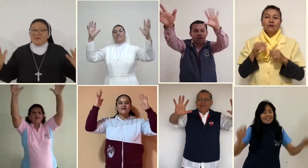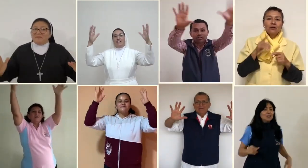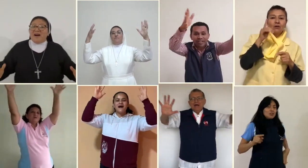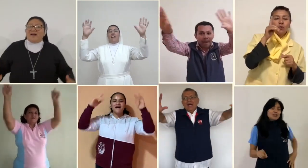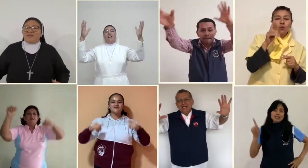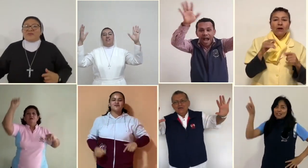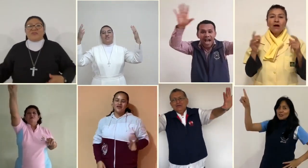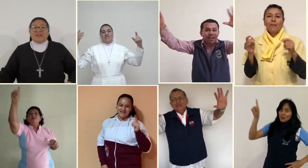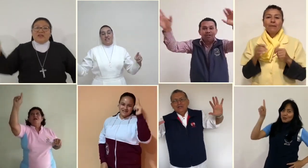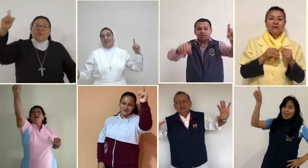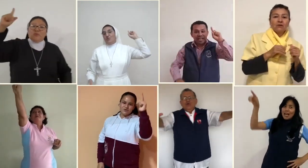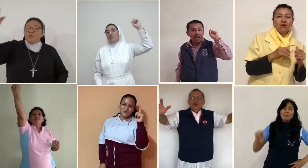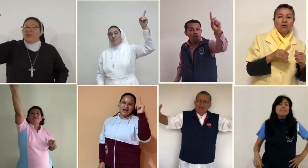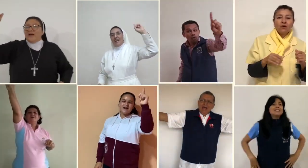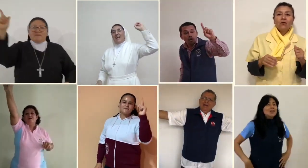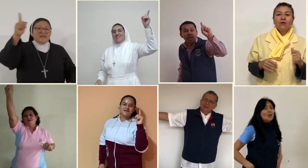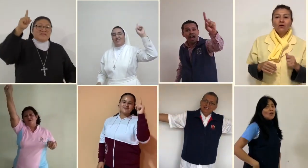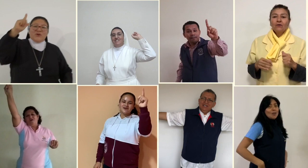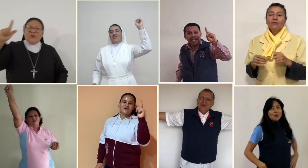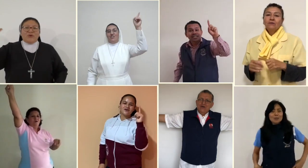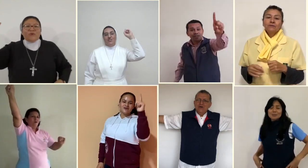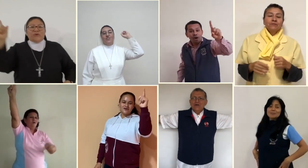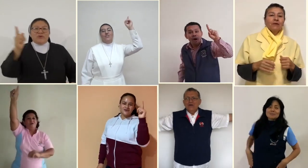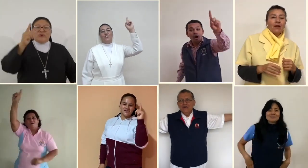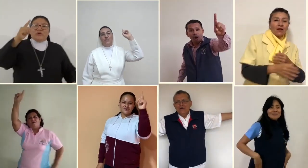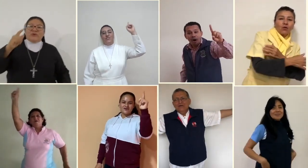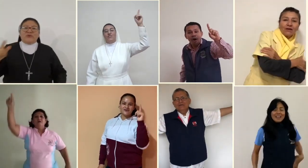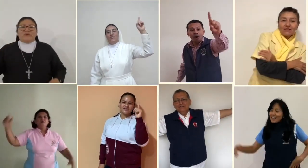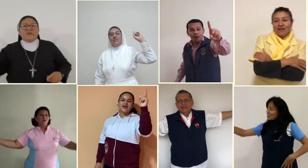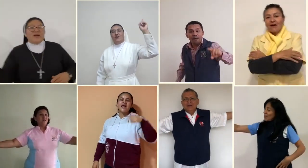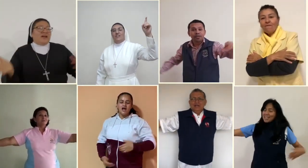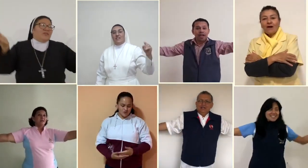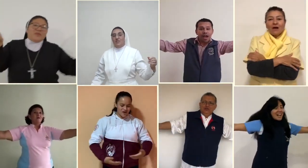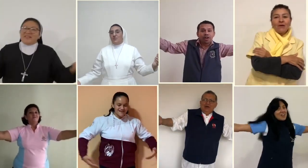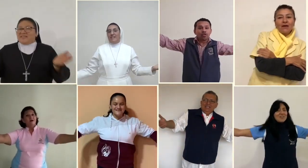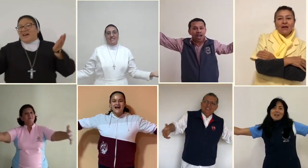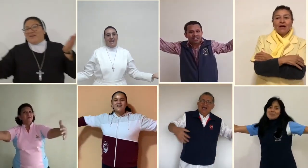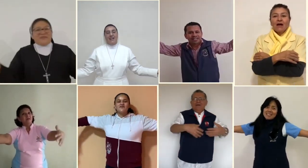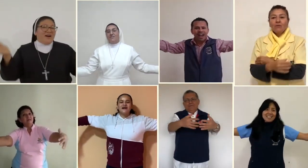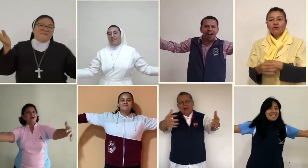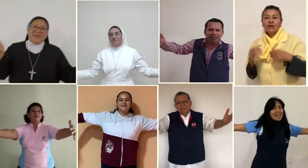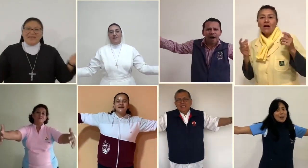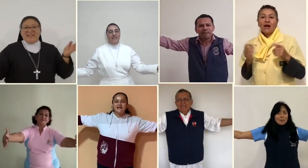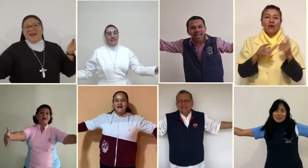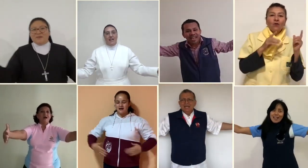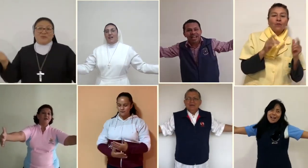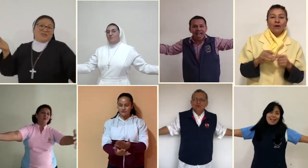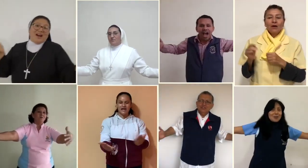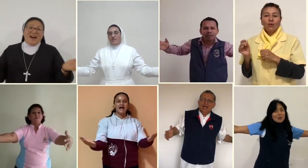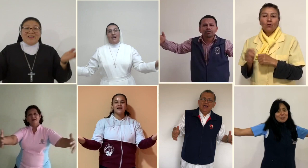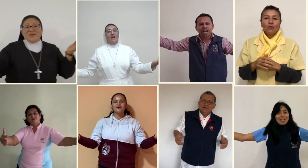de manos y una misión Nuestra familia